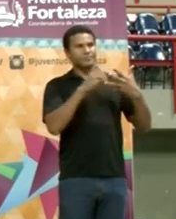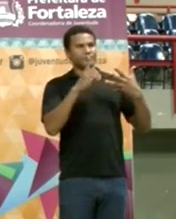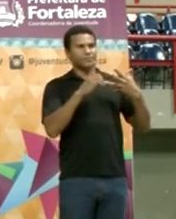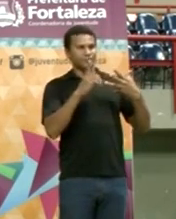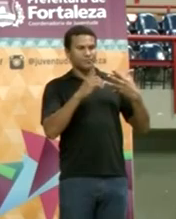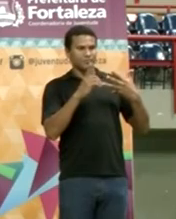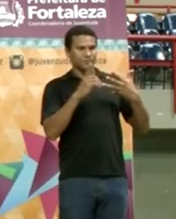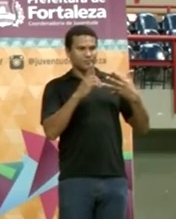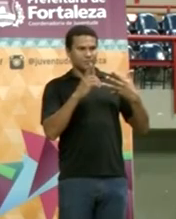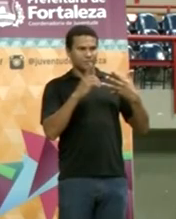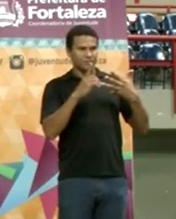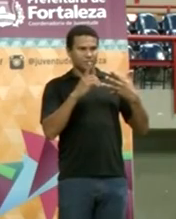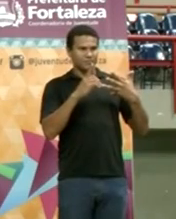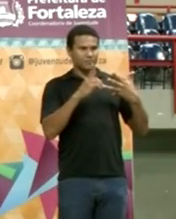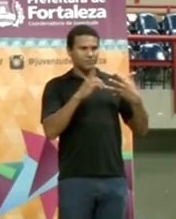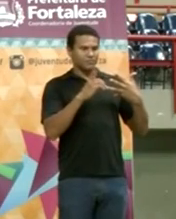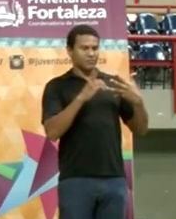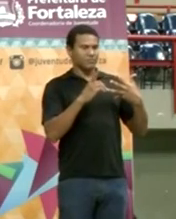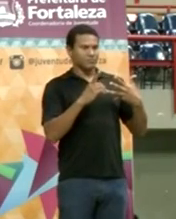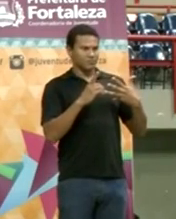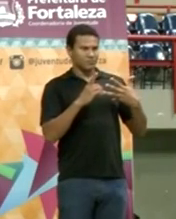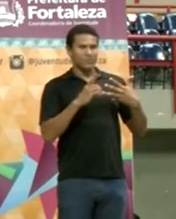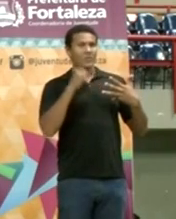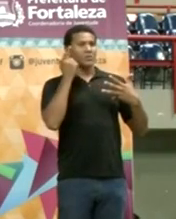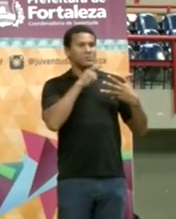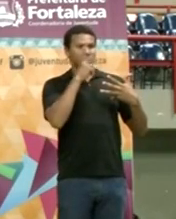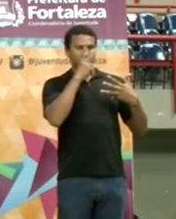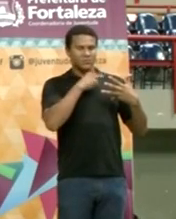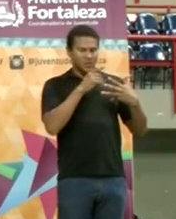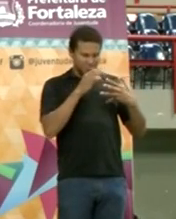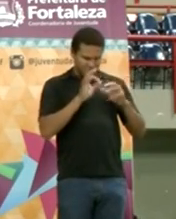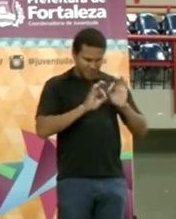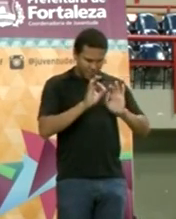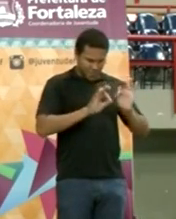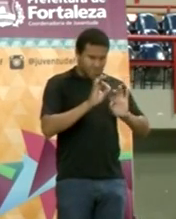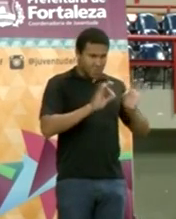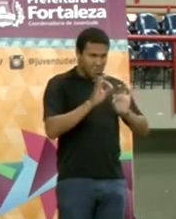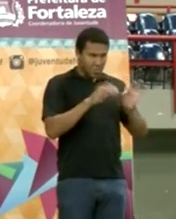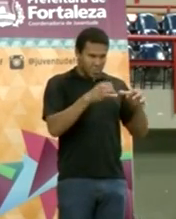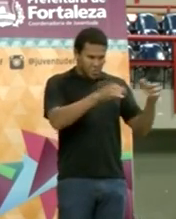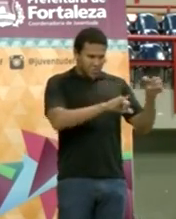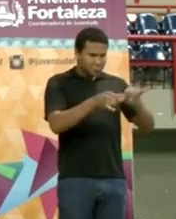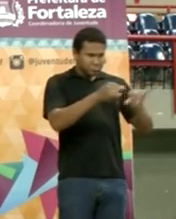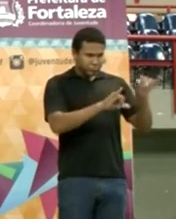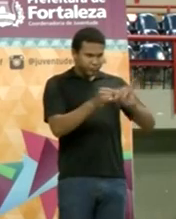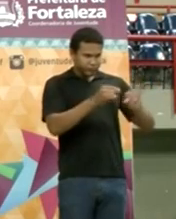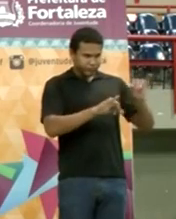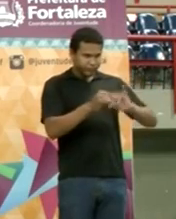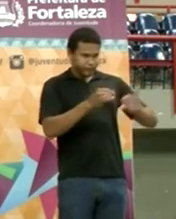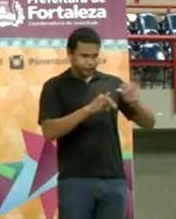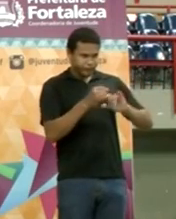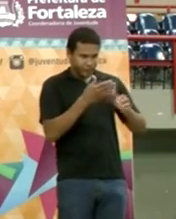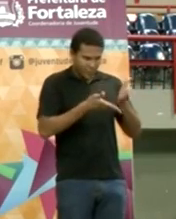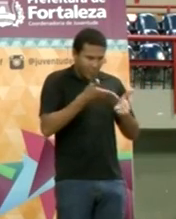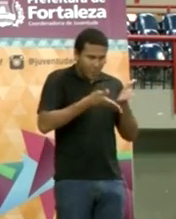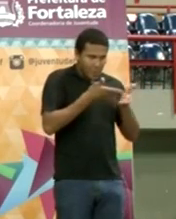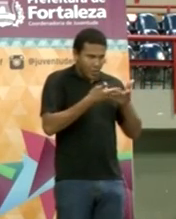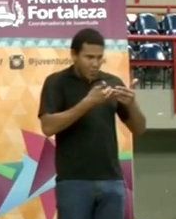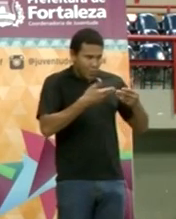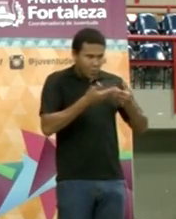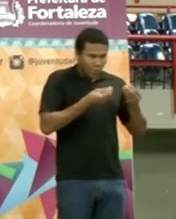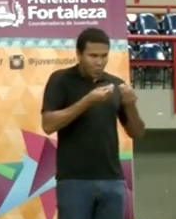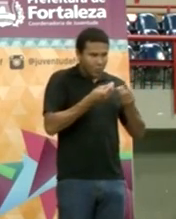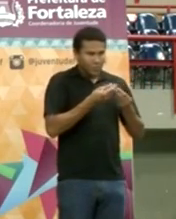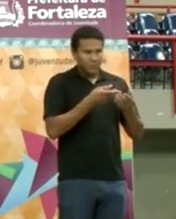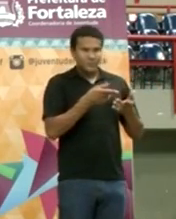vírus em laboratório, semelhante a uma cultura de bactérias, para tentar descobrir uma vacina. Pessoal, isso é muito improvável. Por quê? Porque para você manter